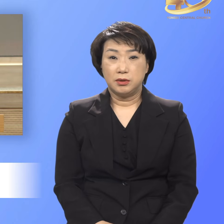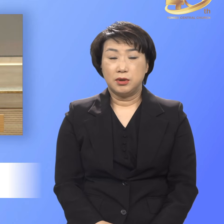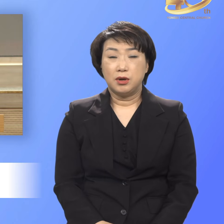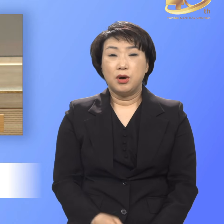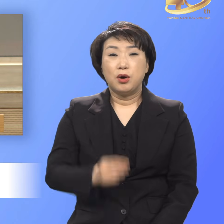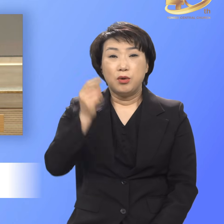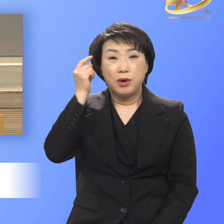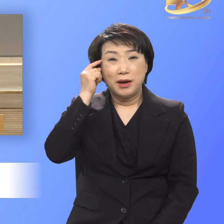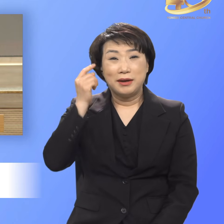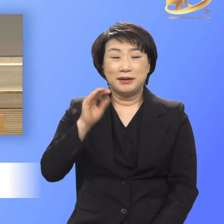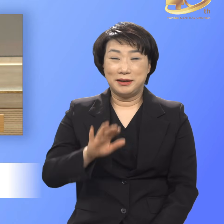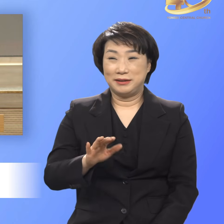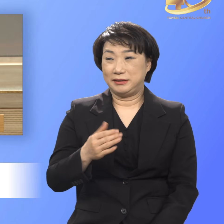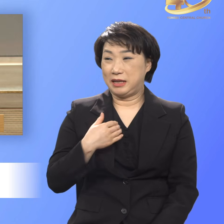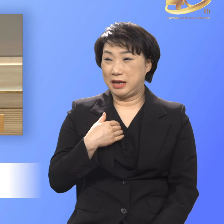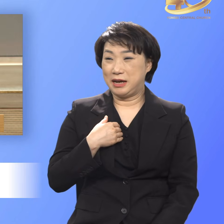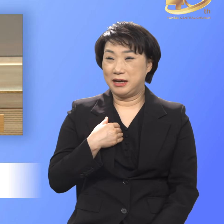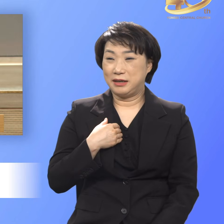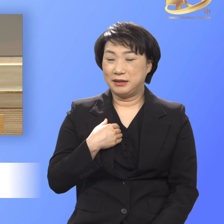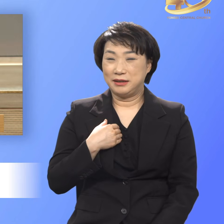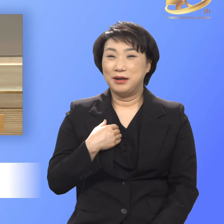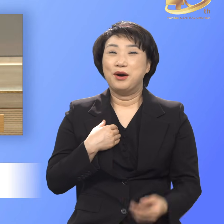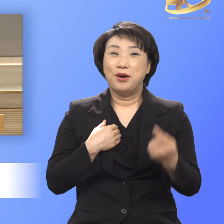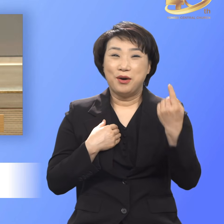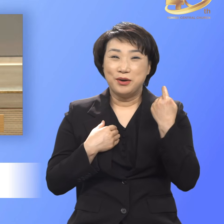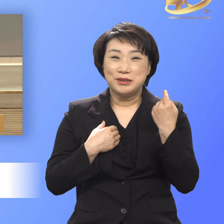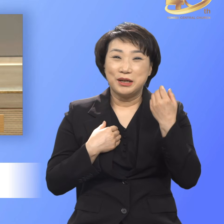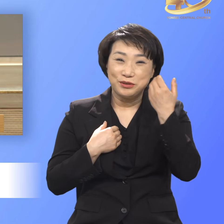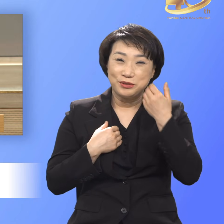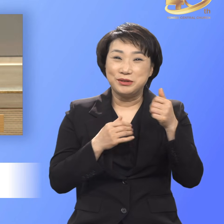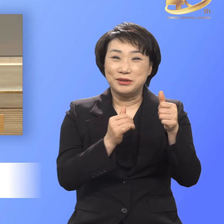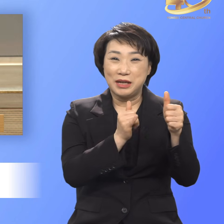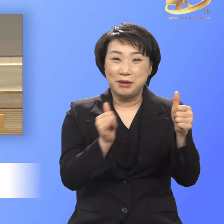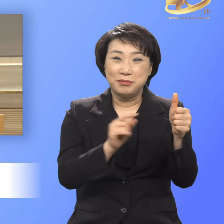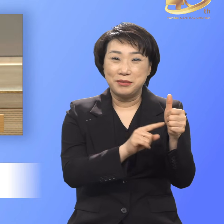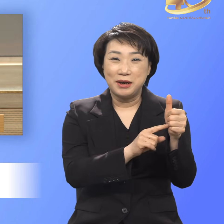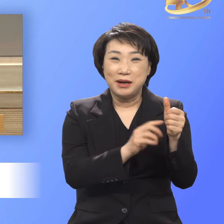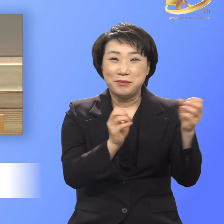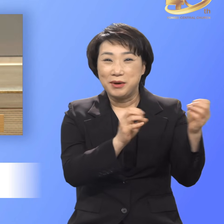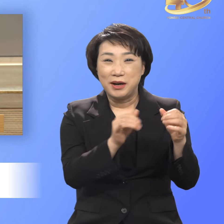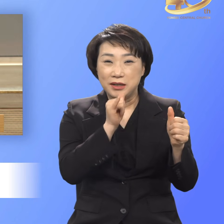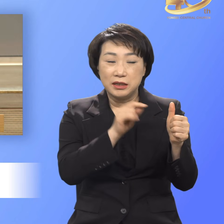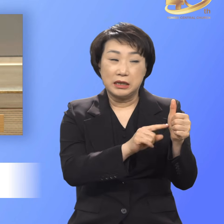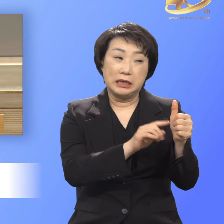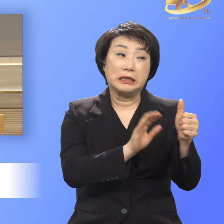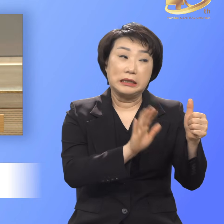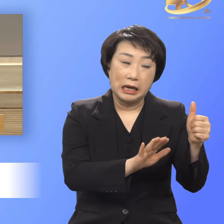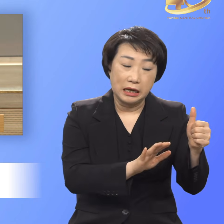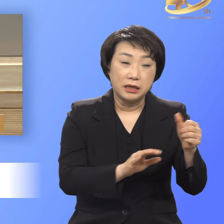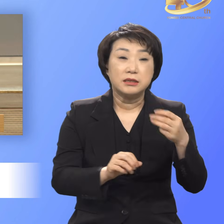어제도 내가 어떤 사람을 그래서 3월 15일 날 우리 교회에